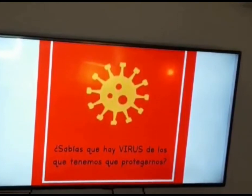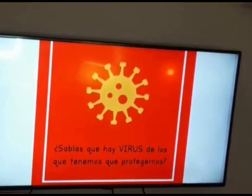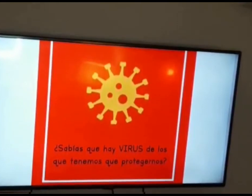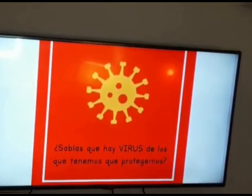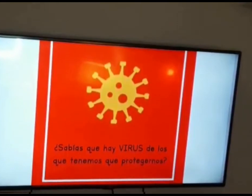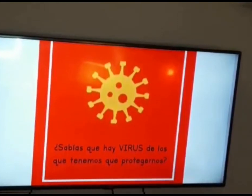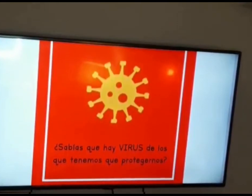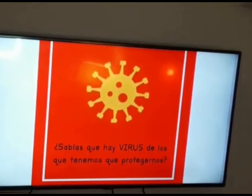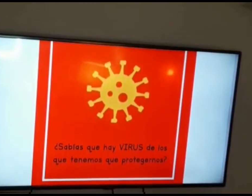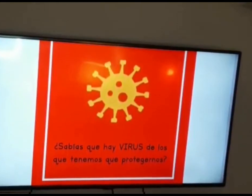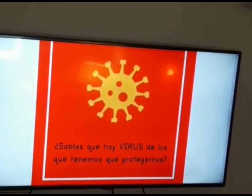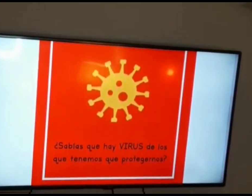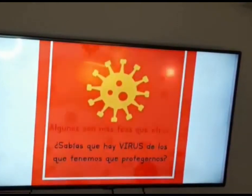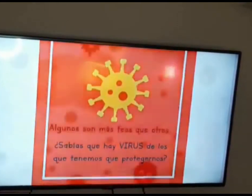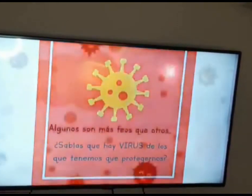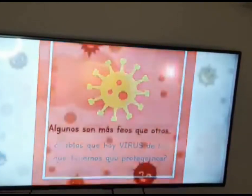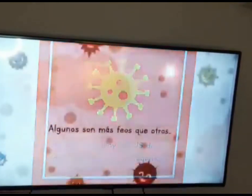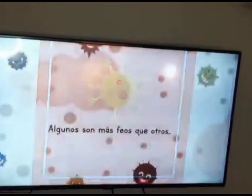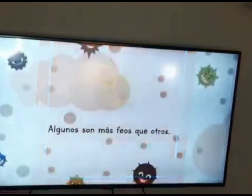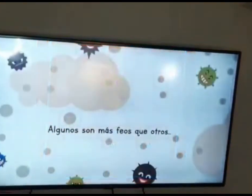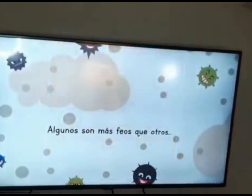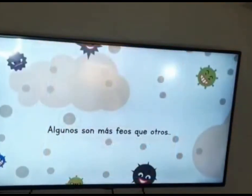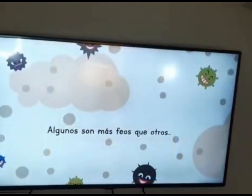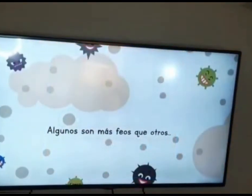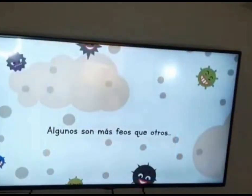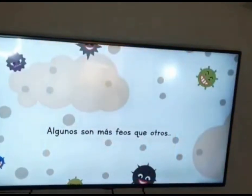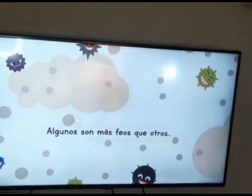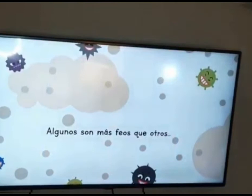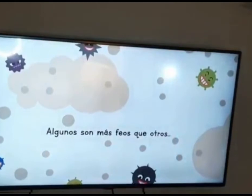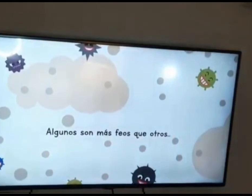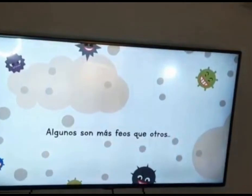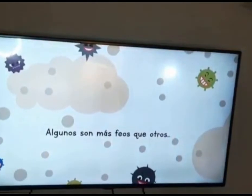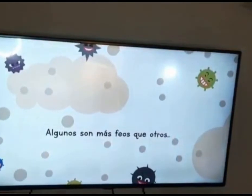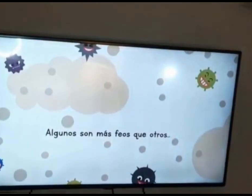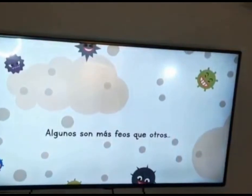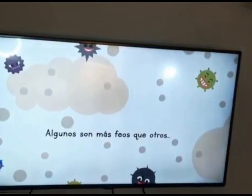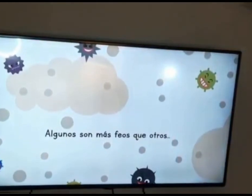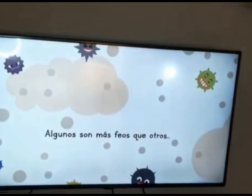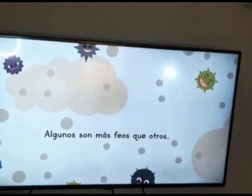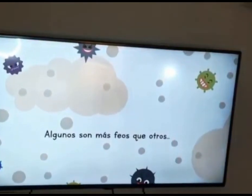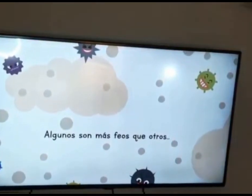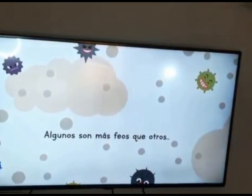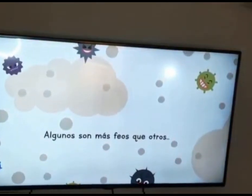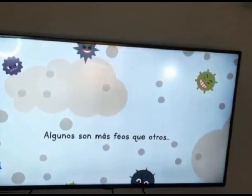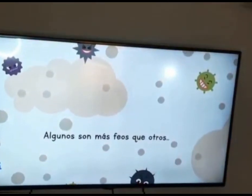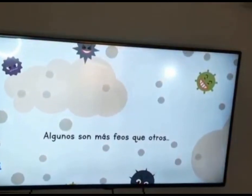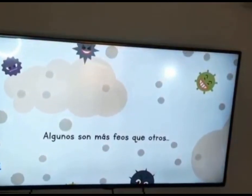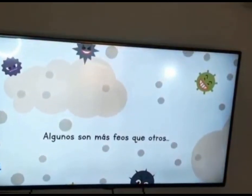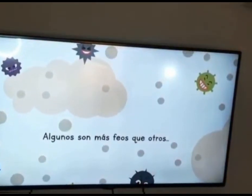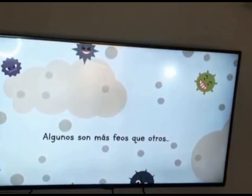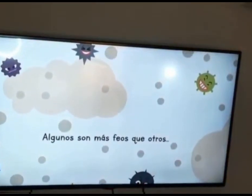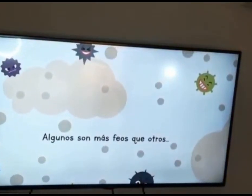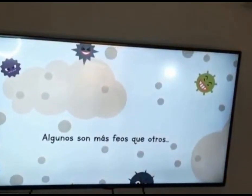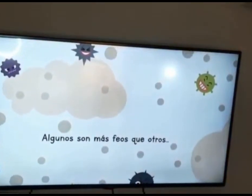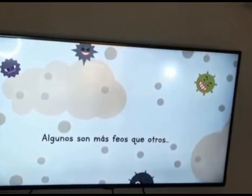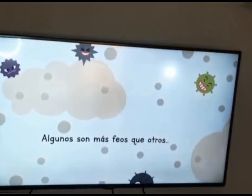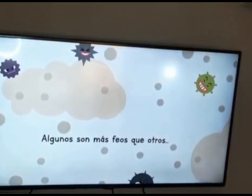que protegernos? Algunos son más feos que otros. ¿Recuerdas alguna vez haber